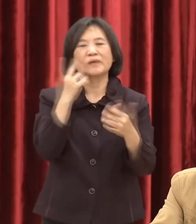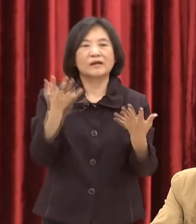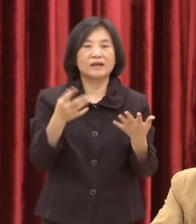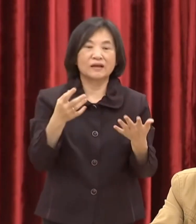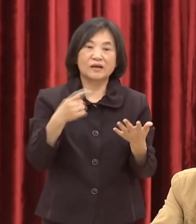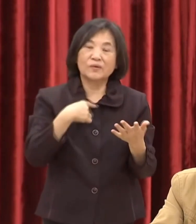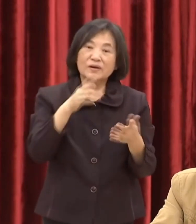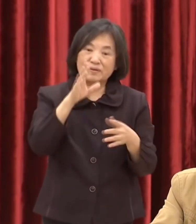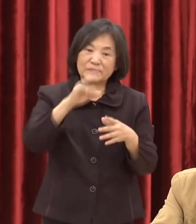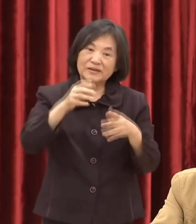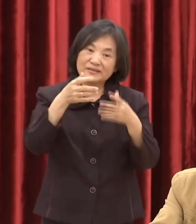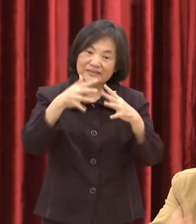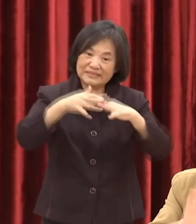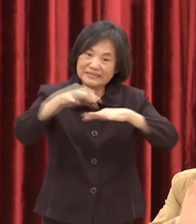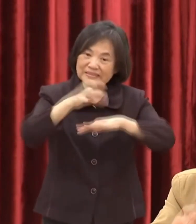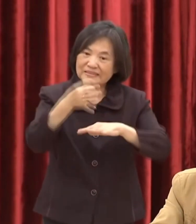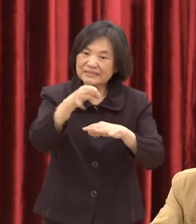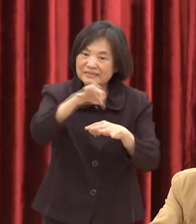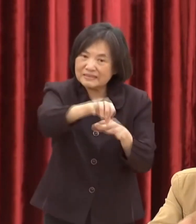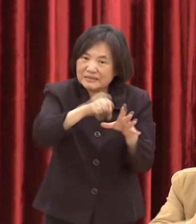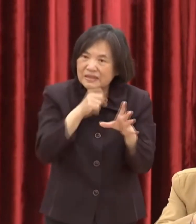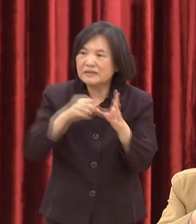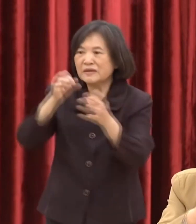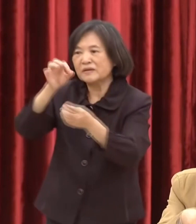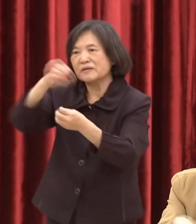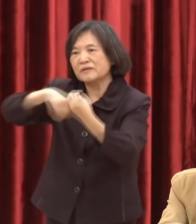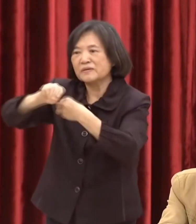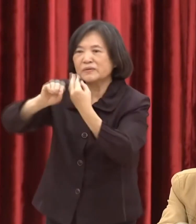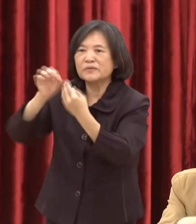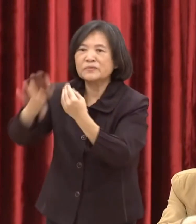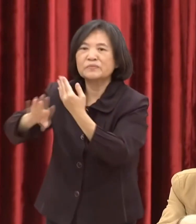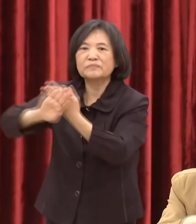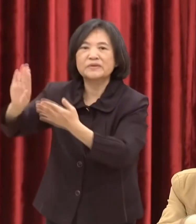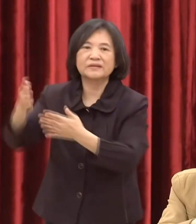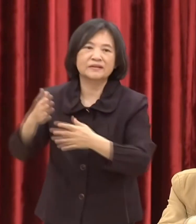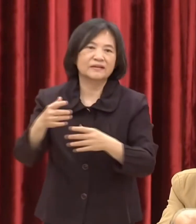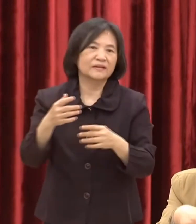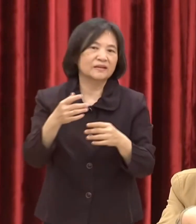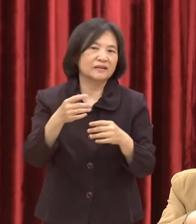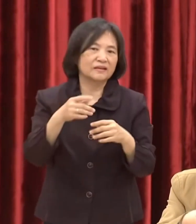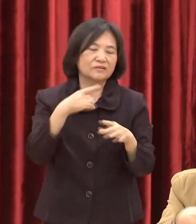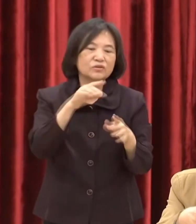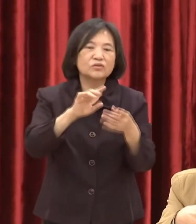我们说可能因为重资基金去影响这个，这个比较简单了。我叫秘书长把那个